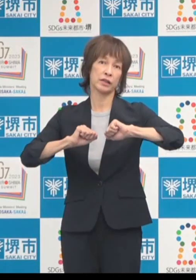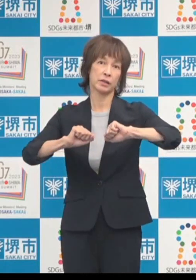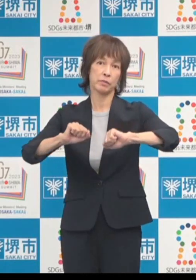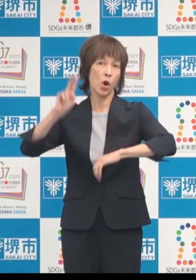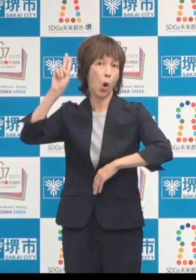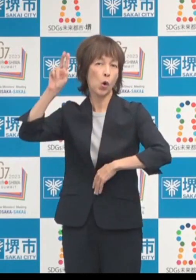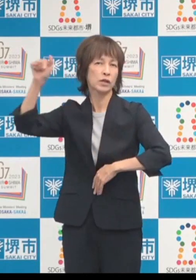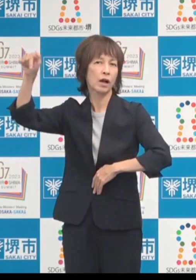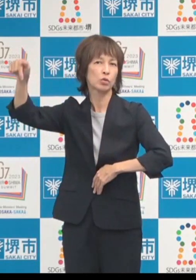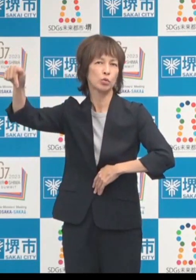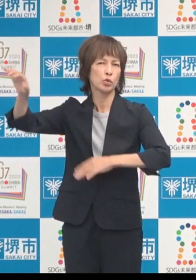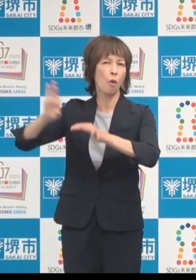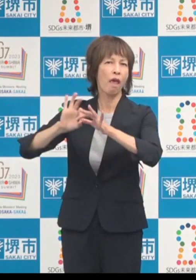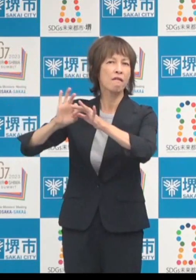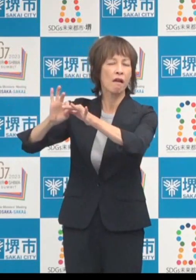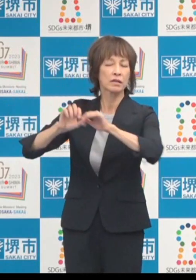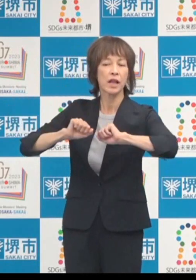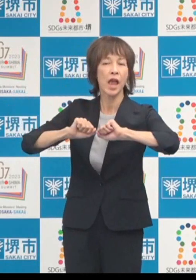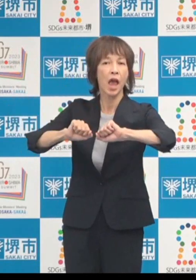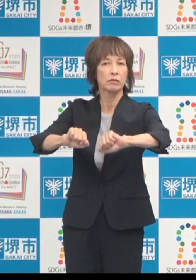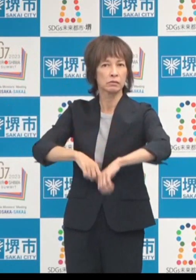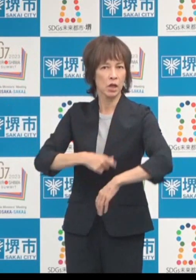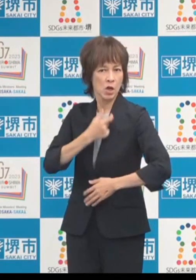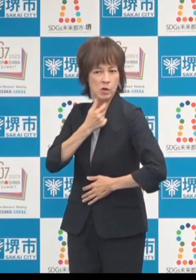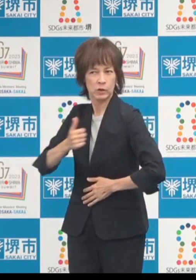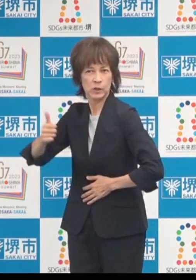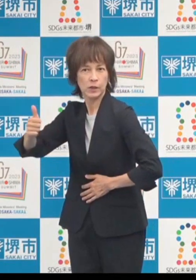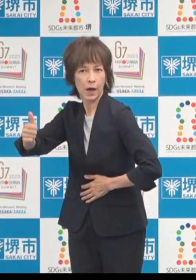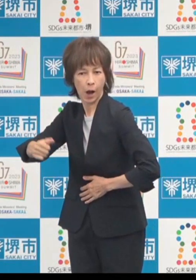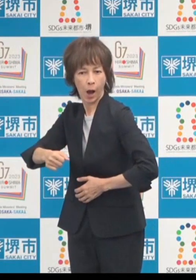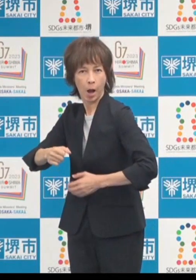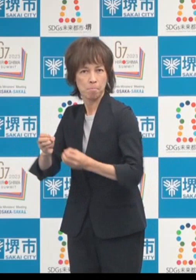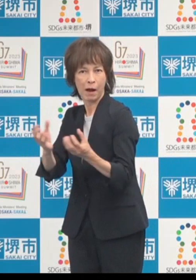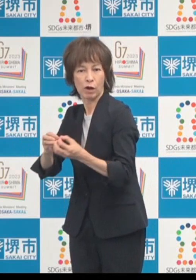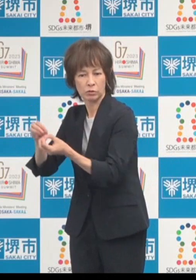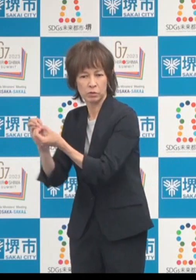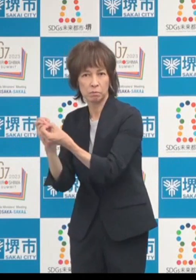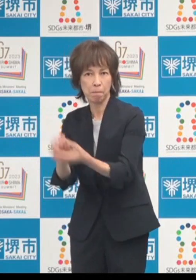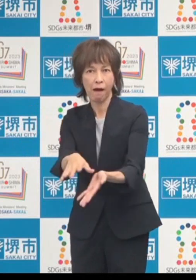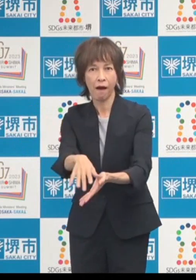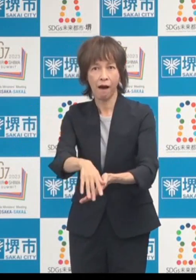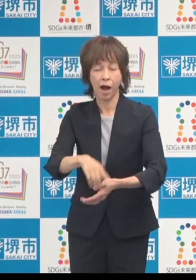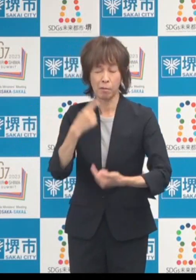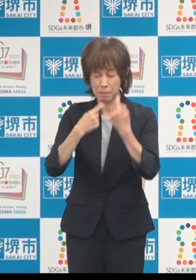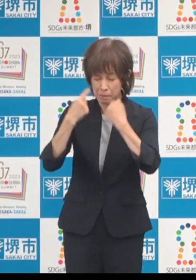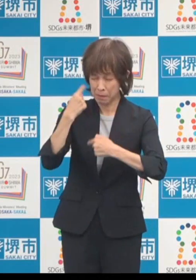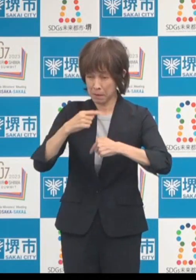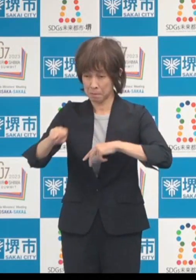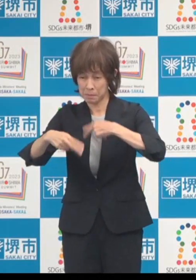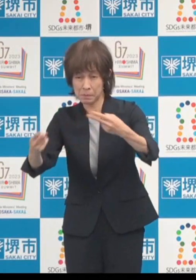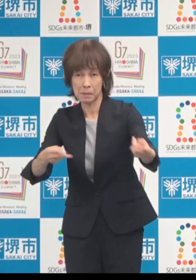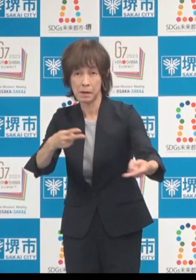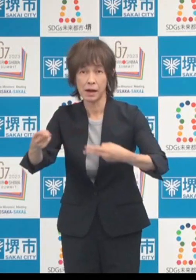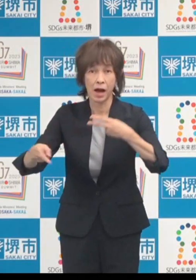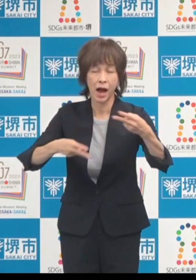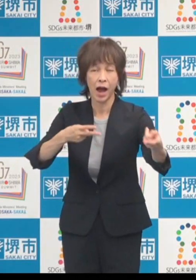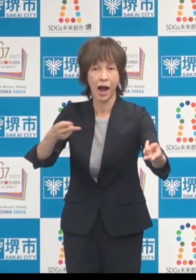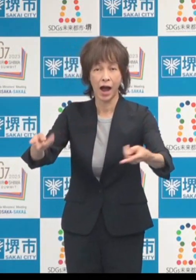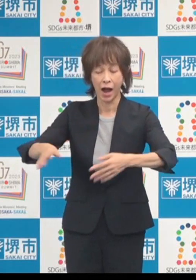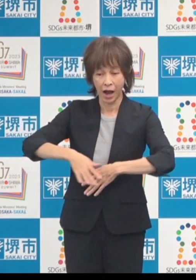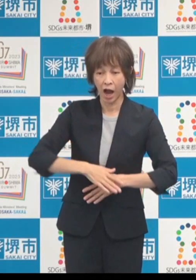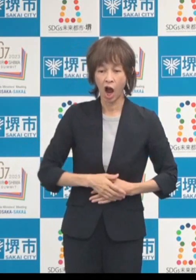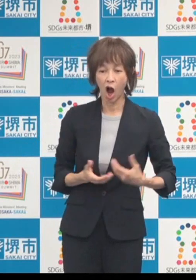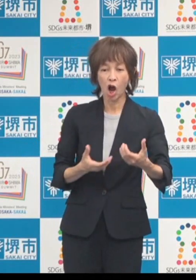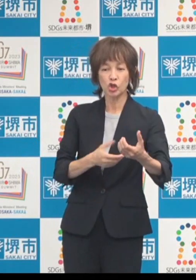不審者が爆発物を投げ込んで多数の負傷者が発生したという想定で始まり、堺市消防